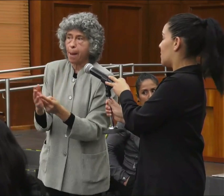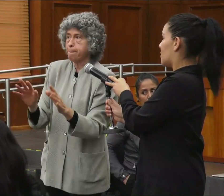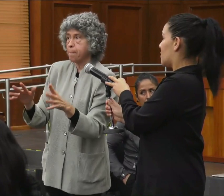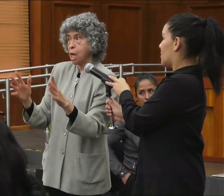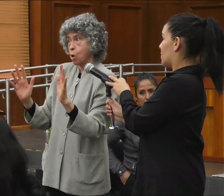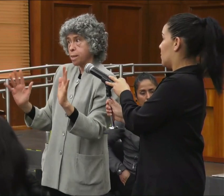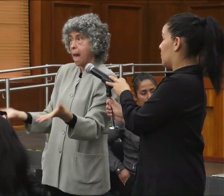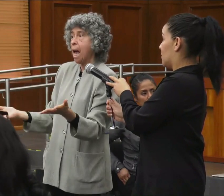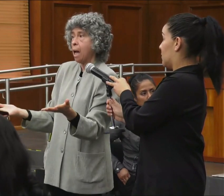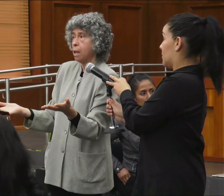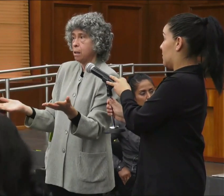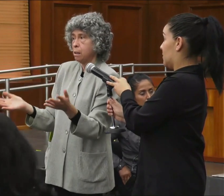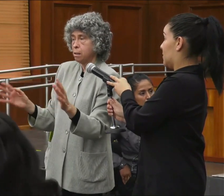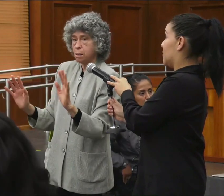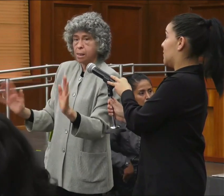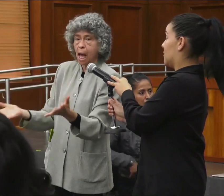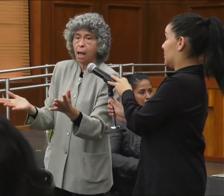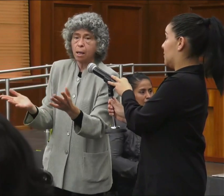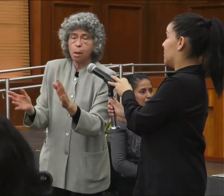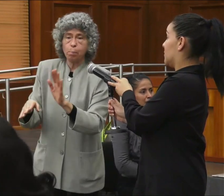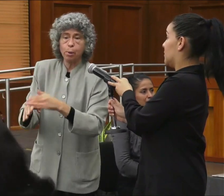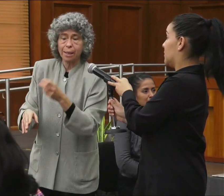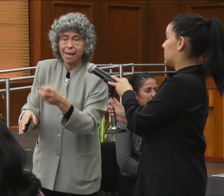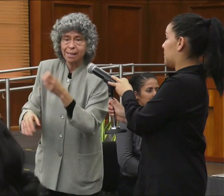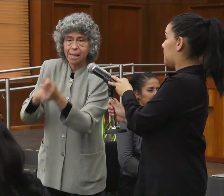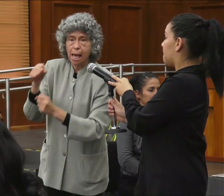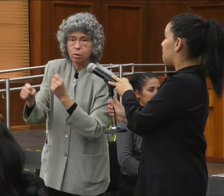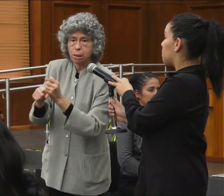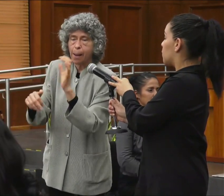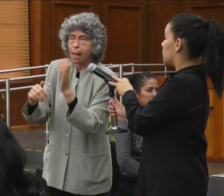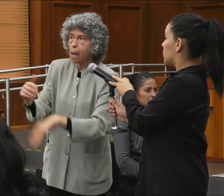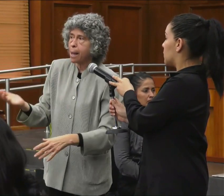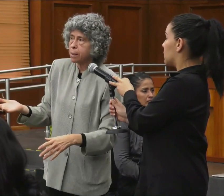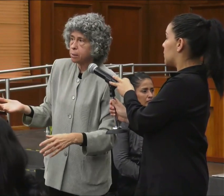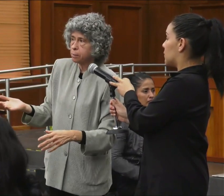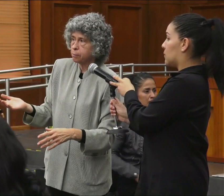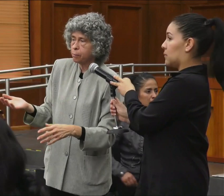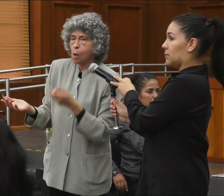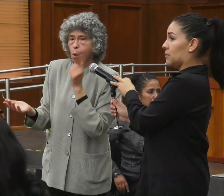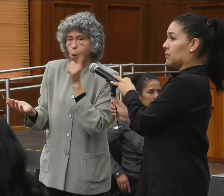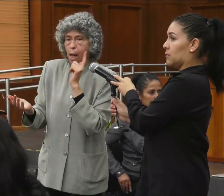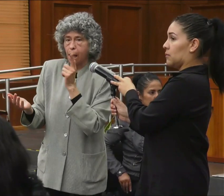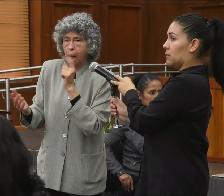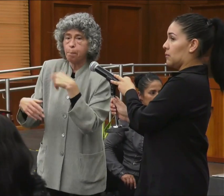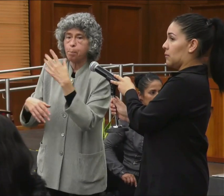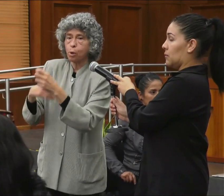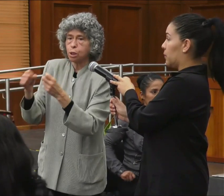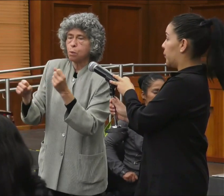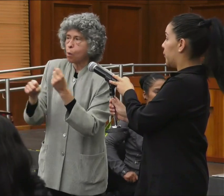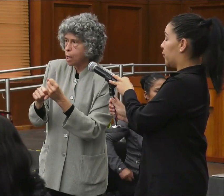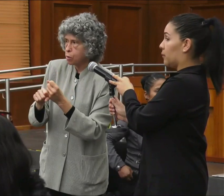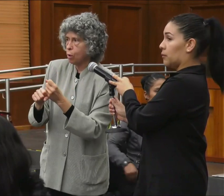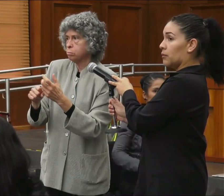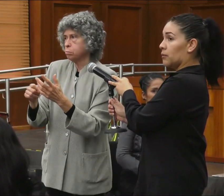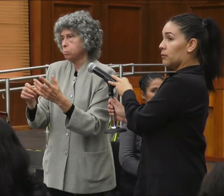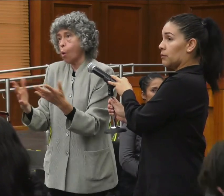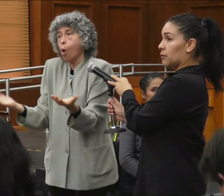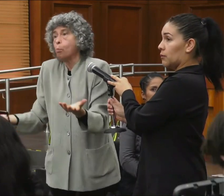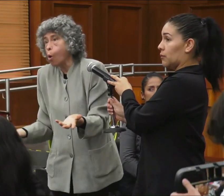programa, pero ya, porque este año se va a acabar. Ojalá próximo